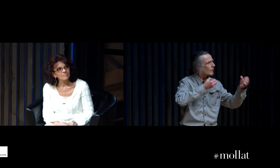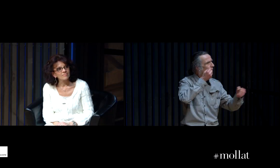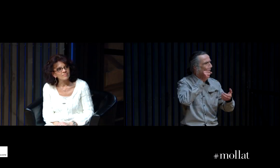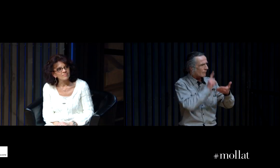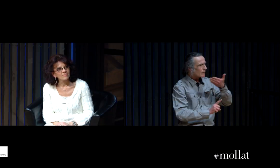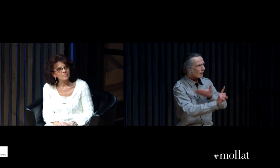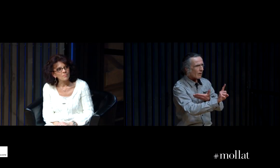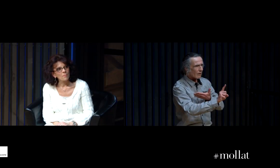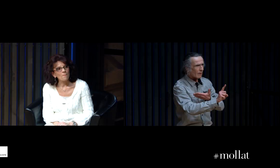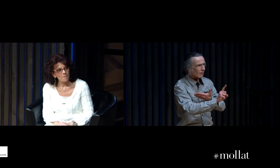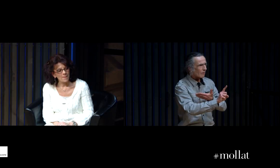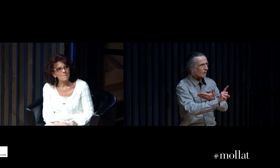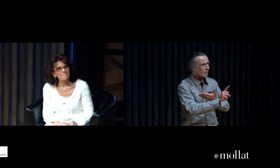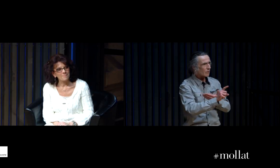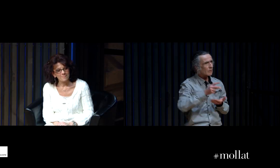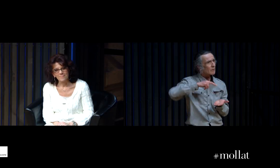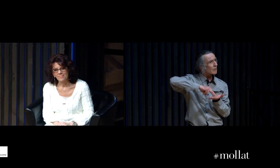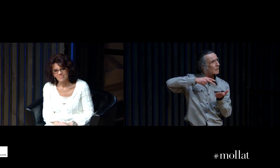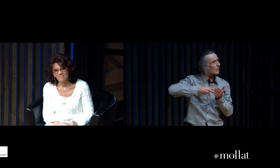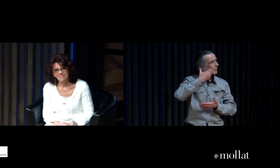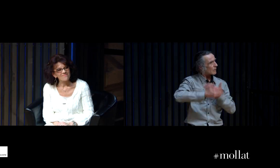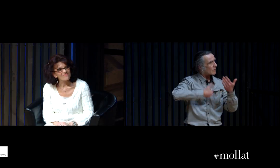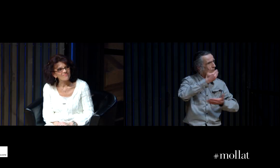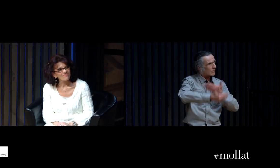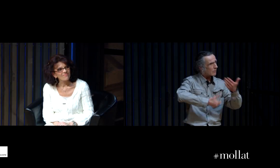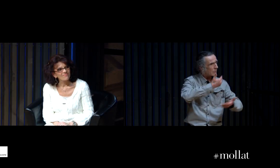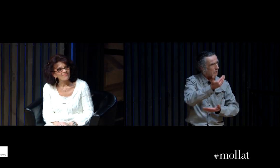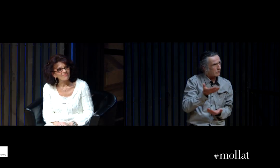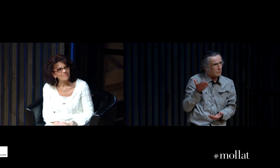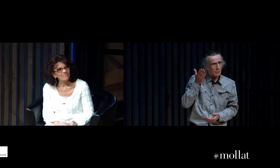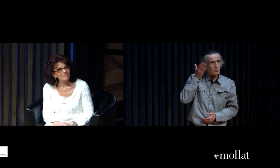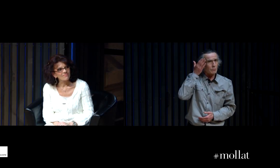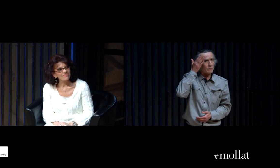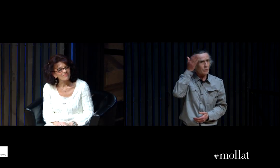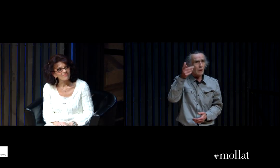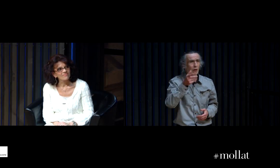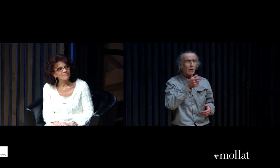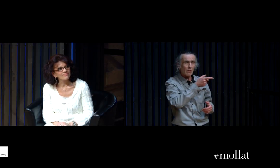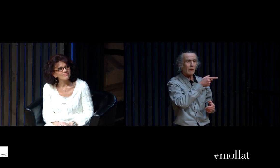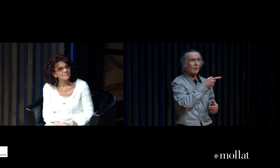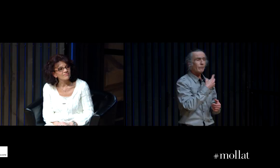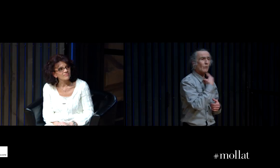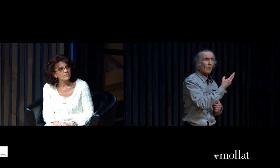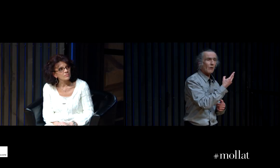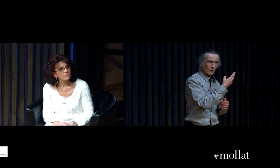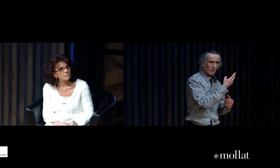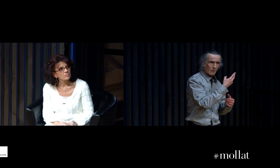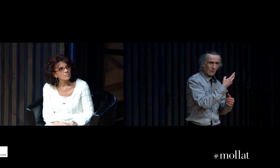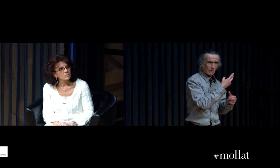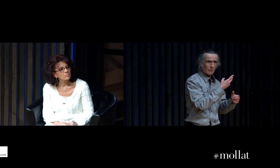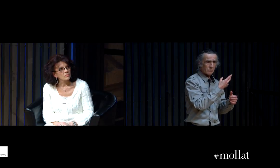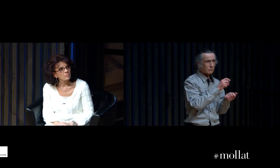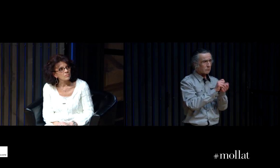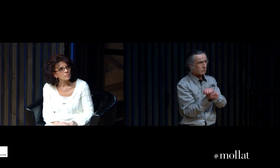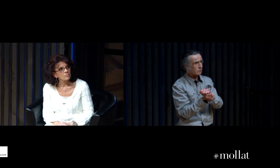peut-être des avatars, vous savez, les avatars sur des écrans qui traduisent en langue des signes les informations